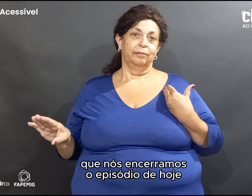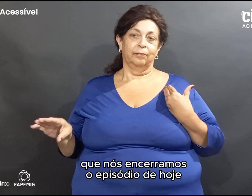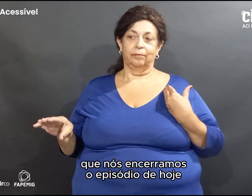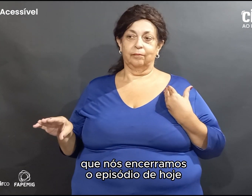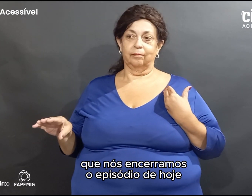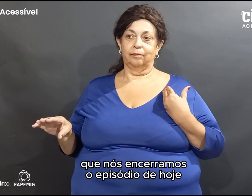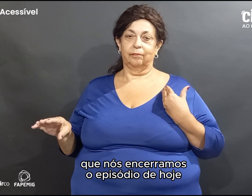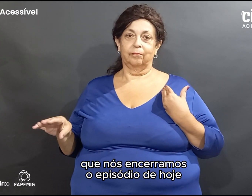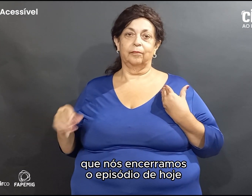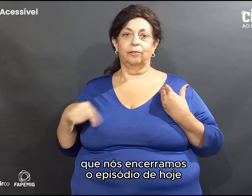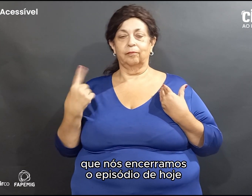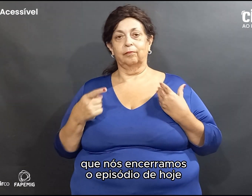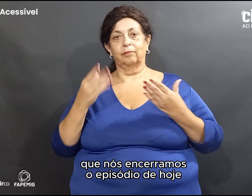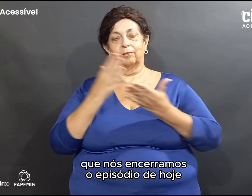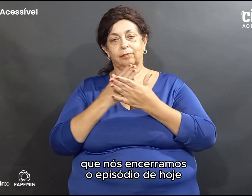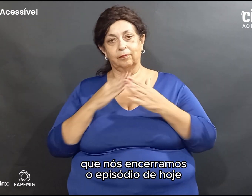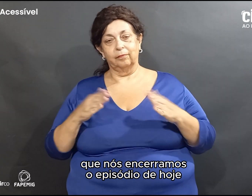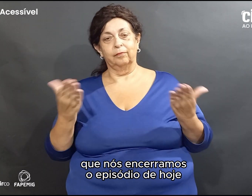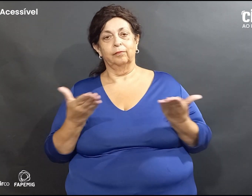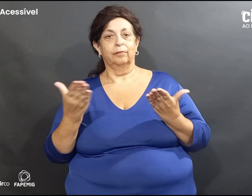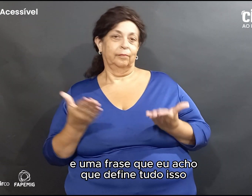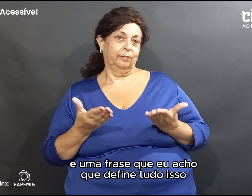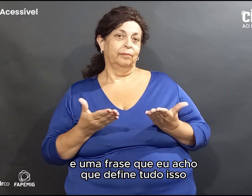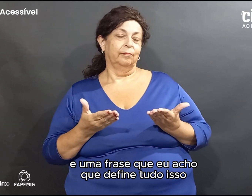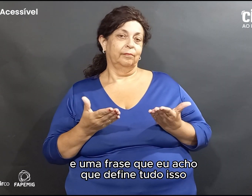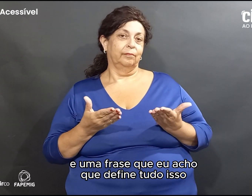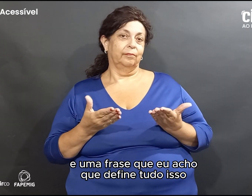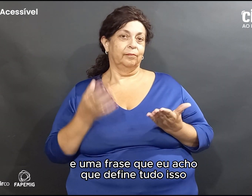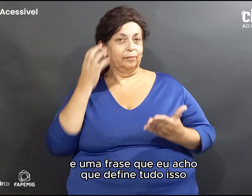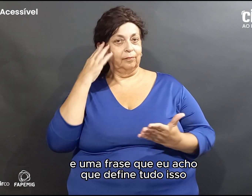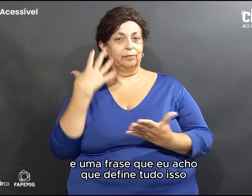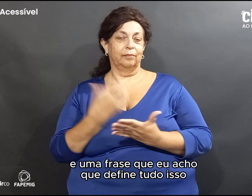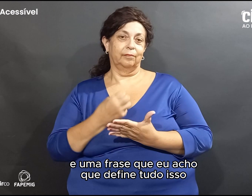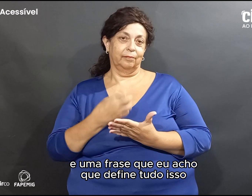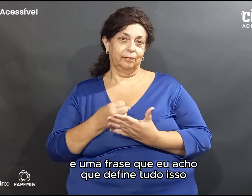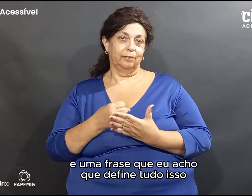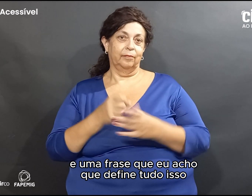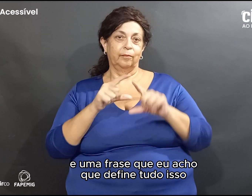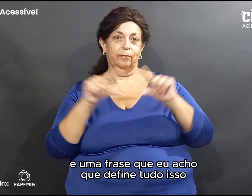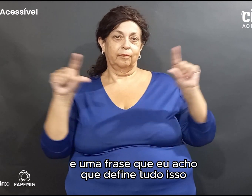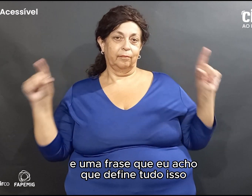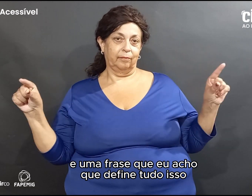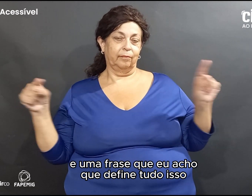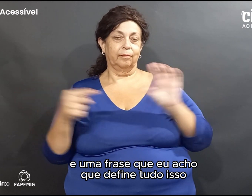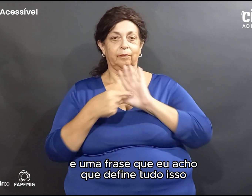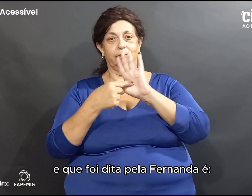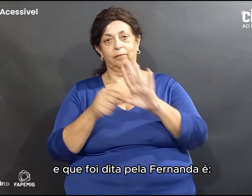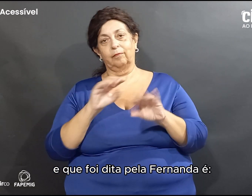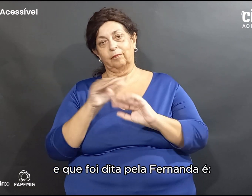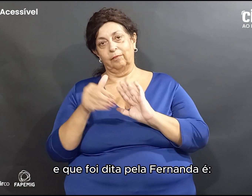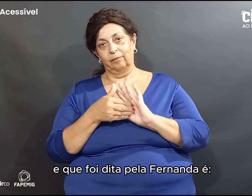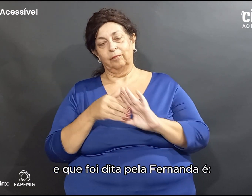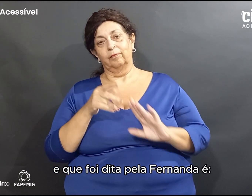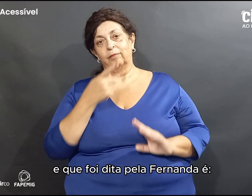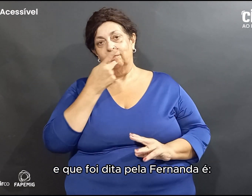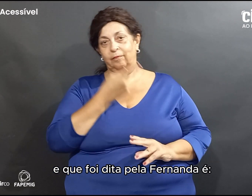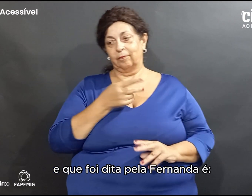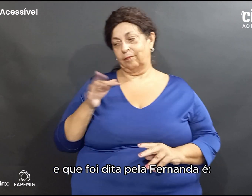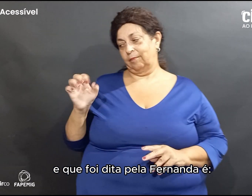nós encerramos o episódio de hoje. E uma frase que eu acho que define tudo isso que foi dita pela Fernanda